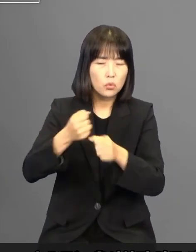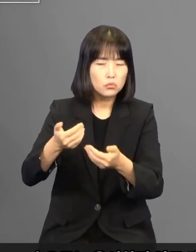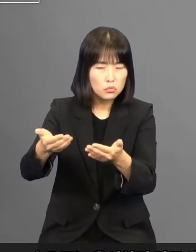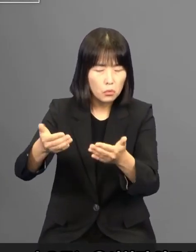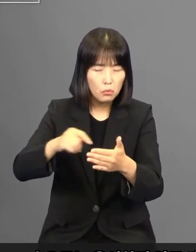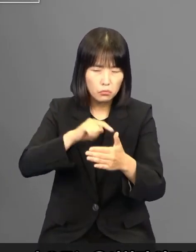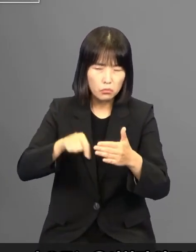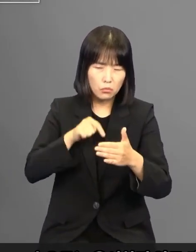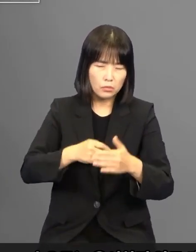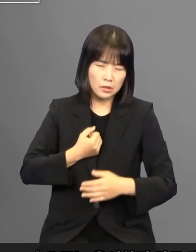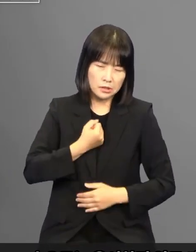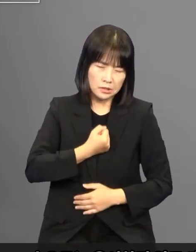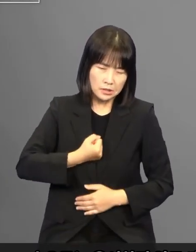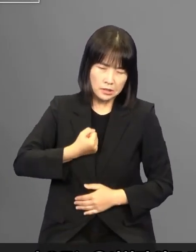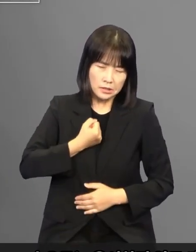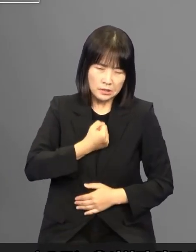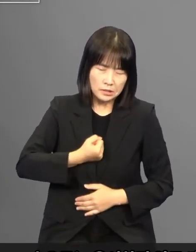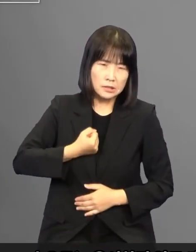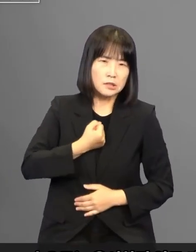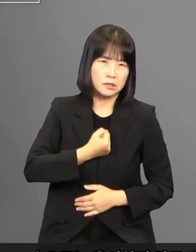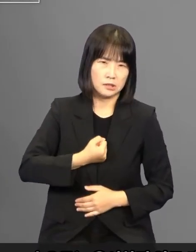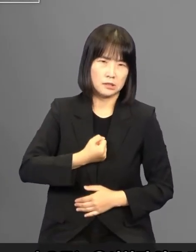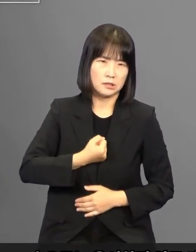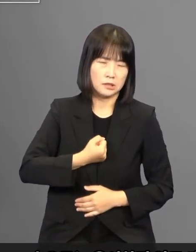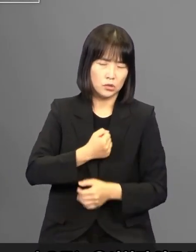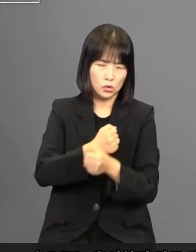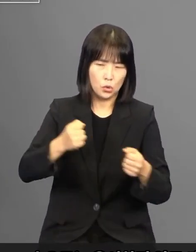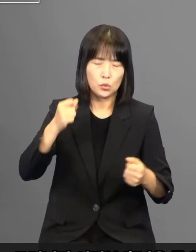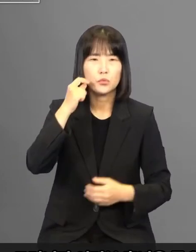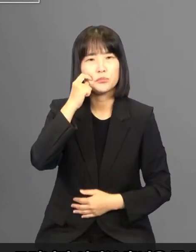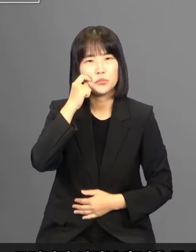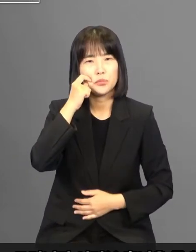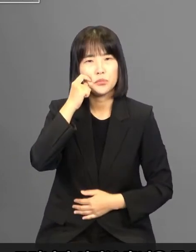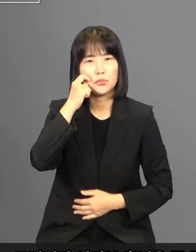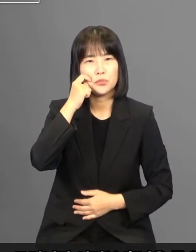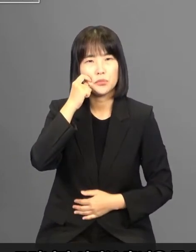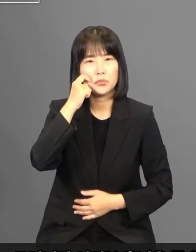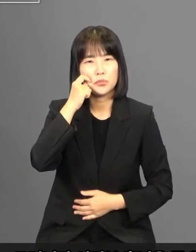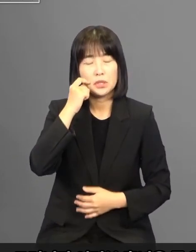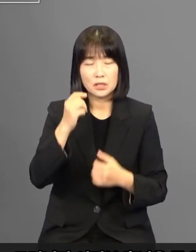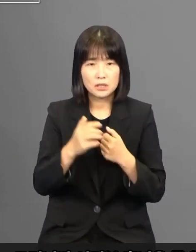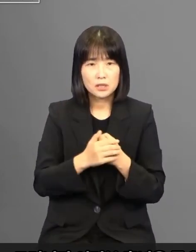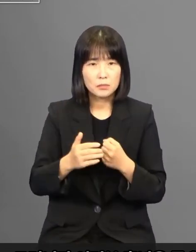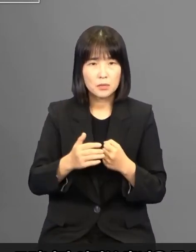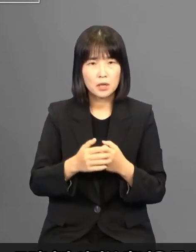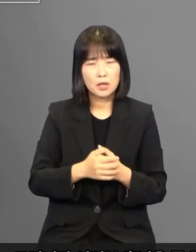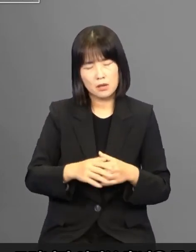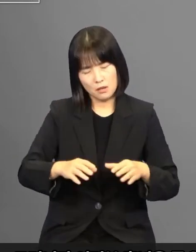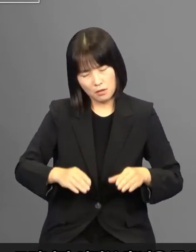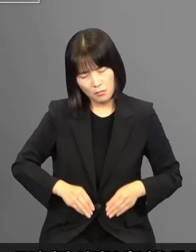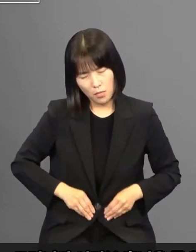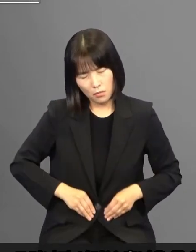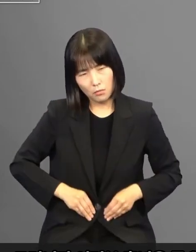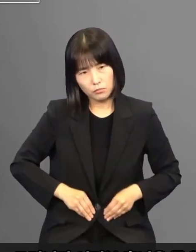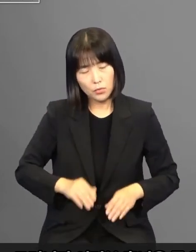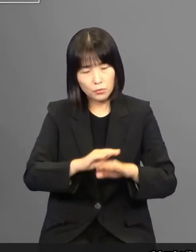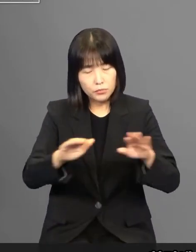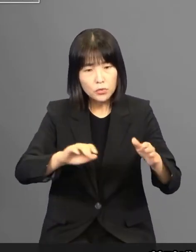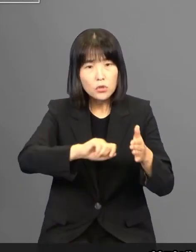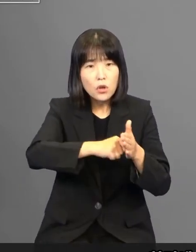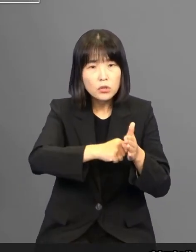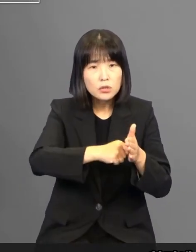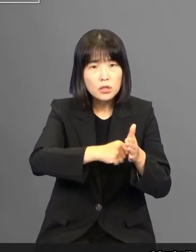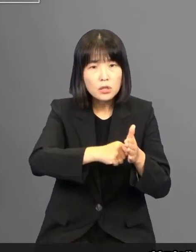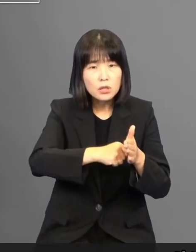용서하지 않고 계속 응어리진 채 남아있는 것입니다. 그러니까 여러분, 흉년을 풀 열쇠는 다른 사람에게 있는 게 아니에요.